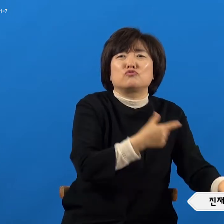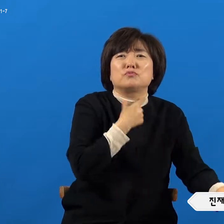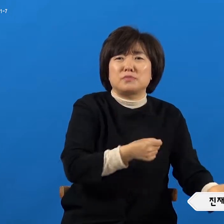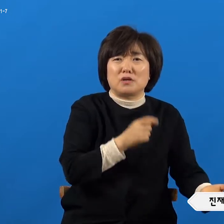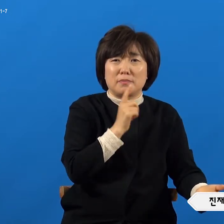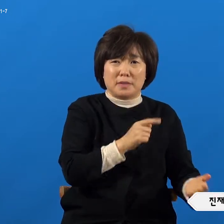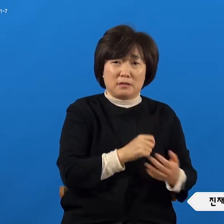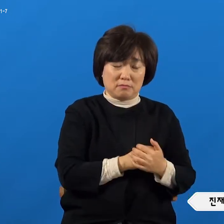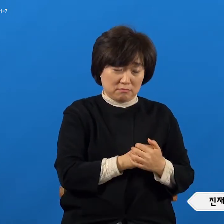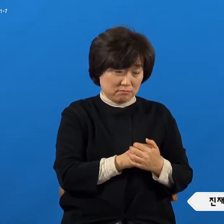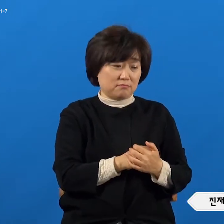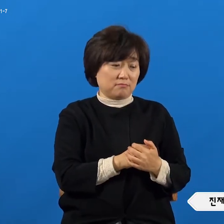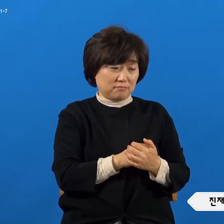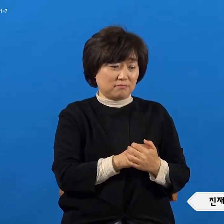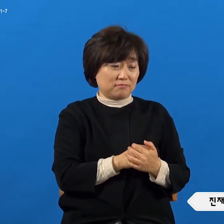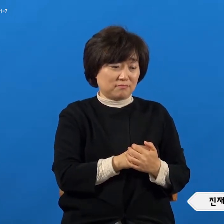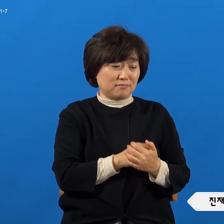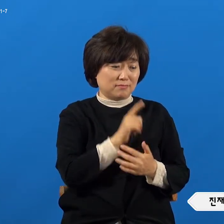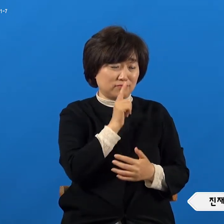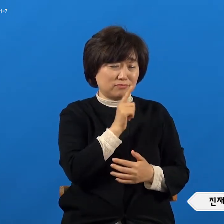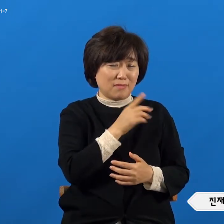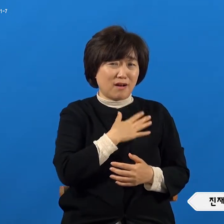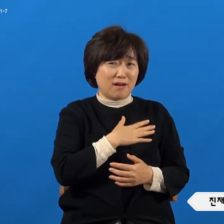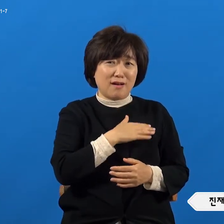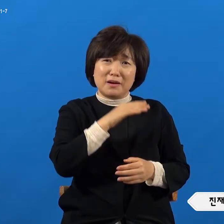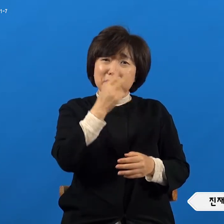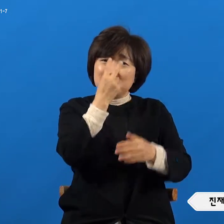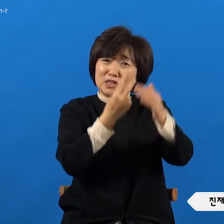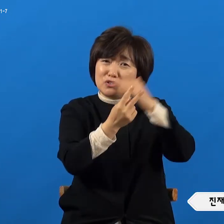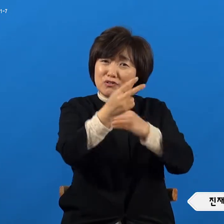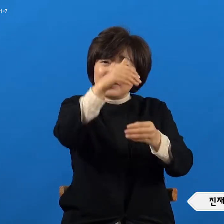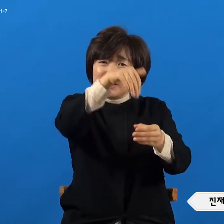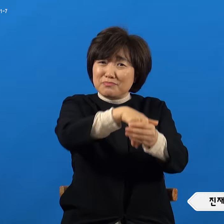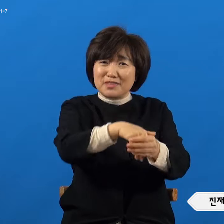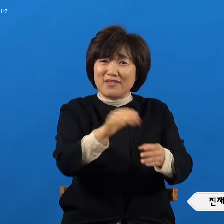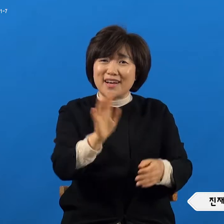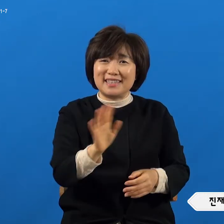말뜻은 이해하겠습니다마는 비전을 어떻게 심습니까?